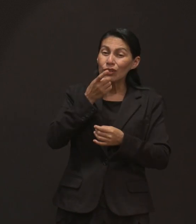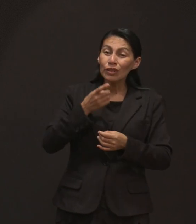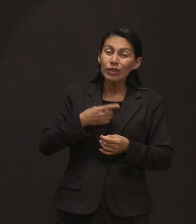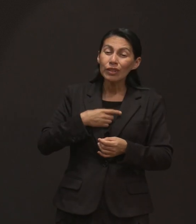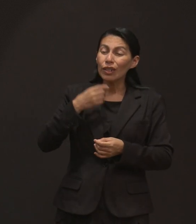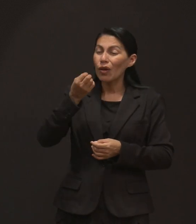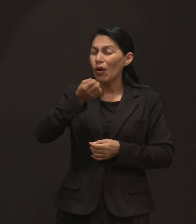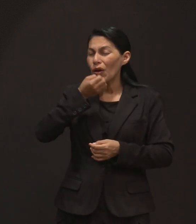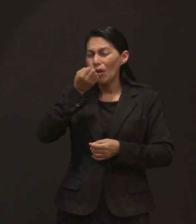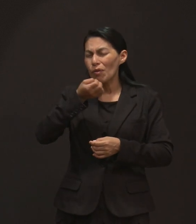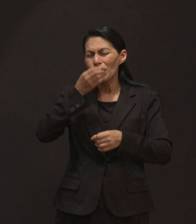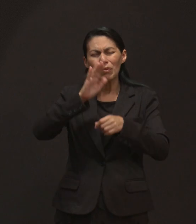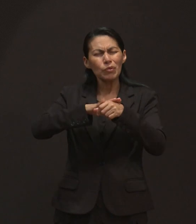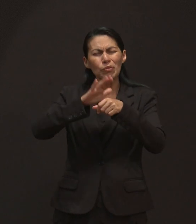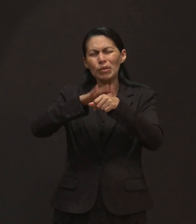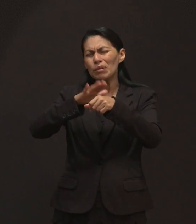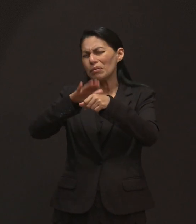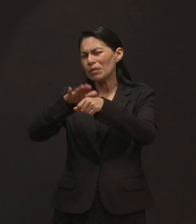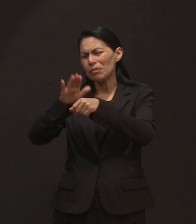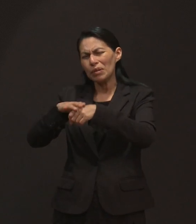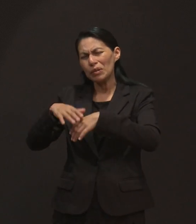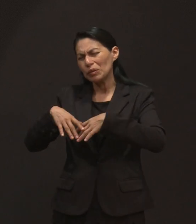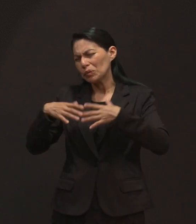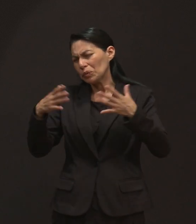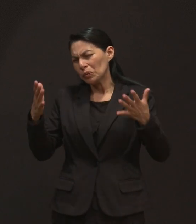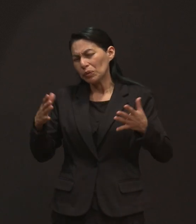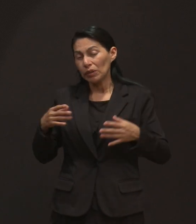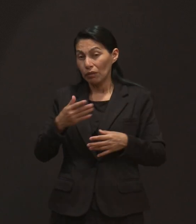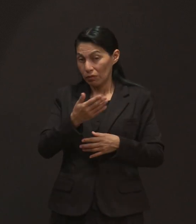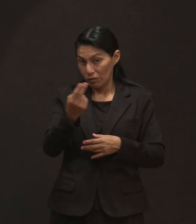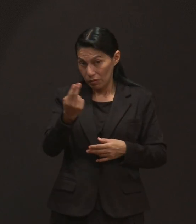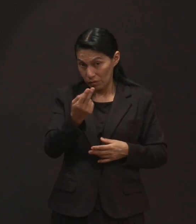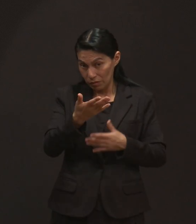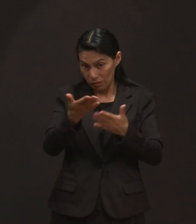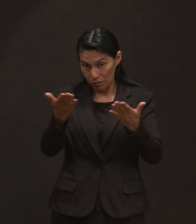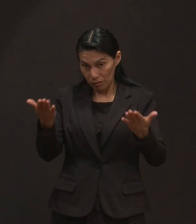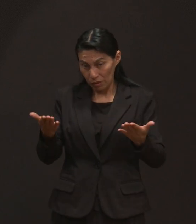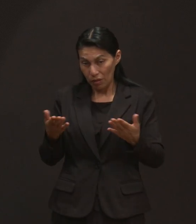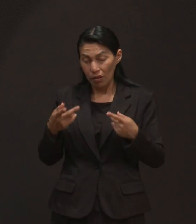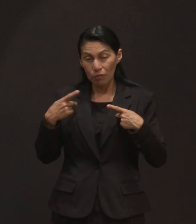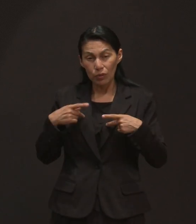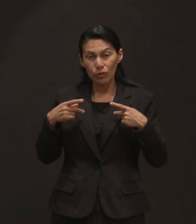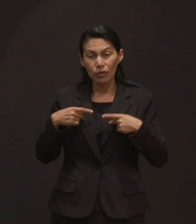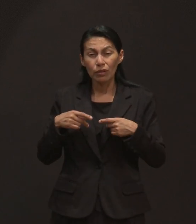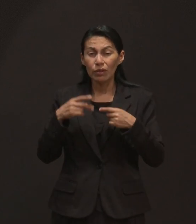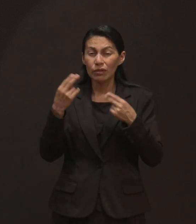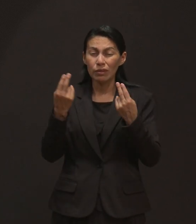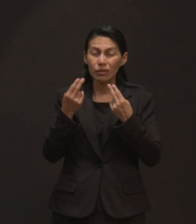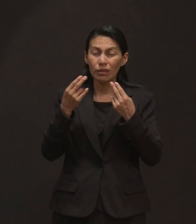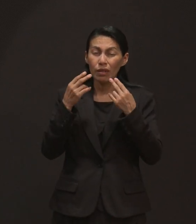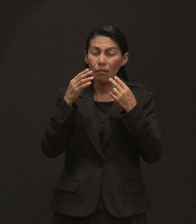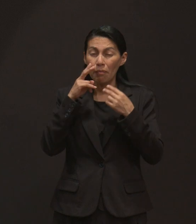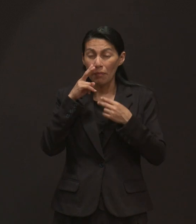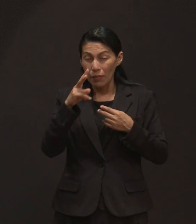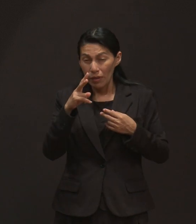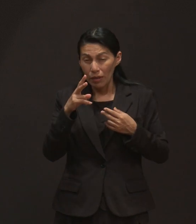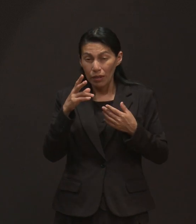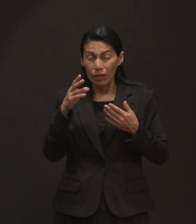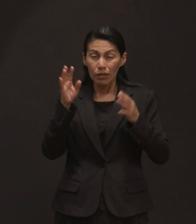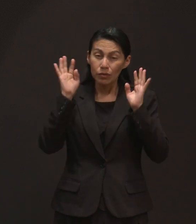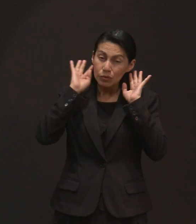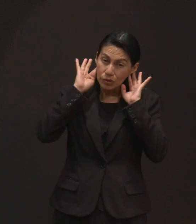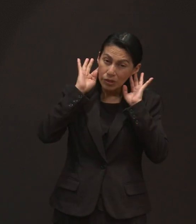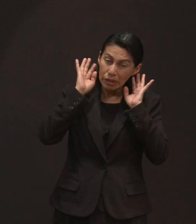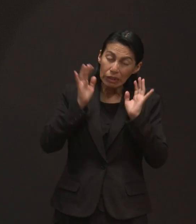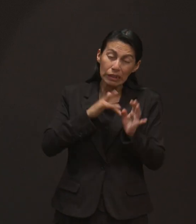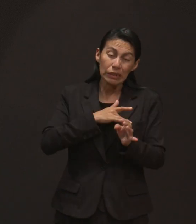nos dice que oremos por muchas otras cosas más que necesita escuchar, ver,